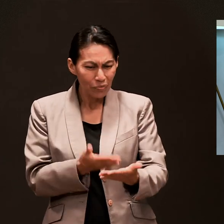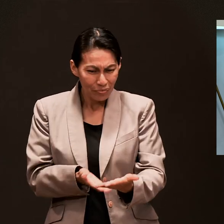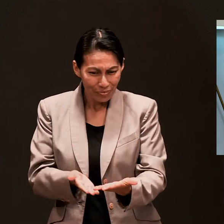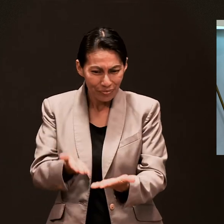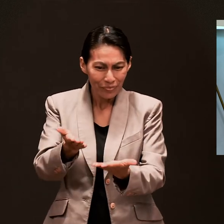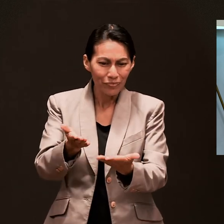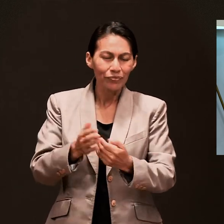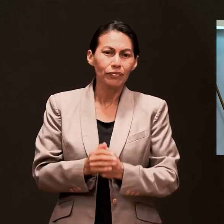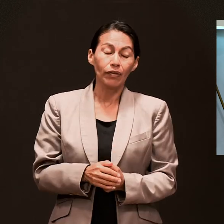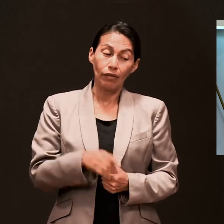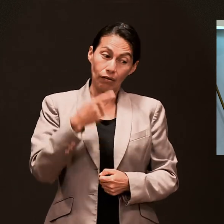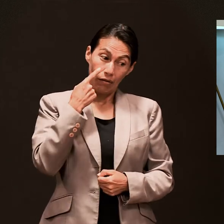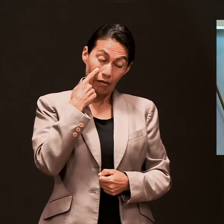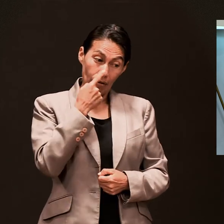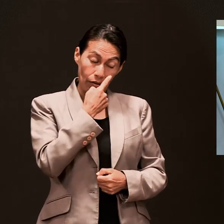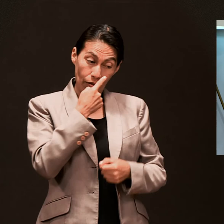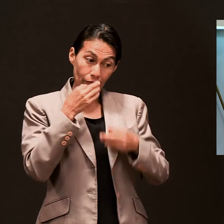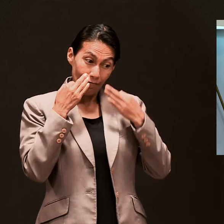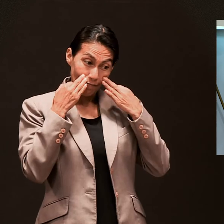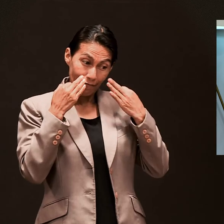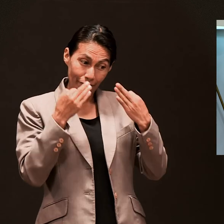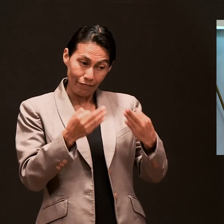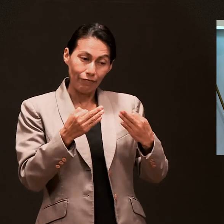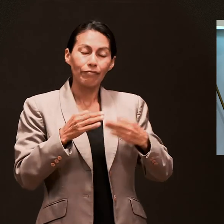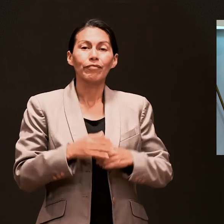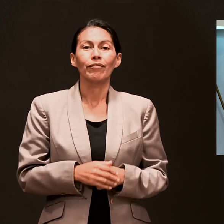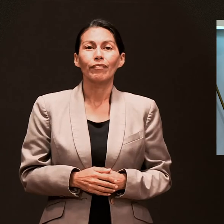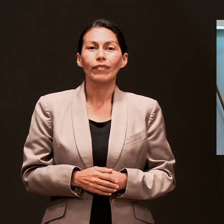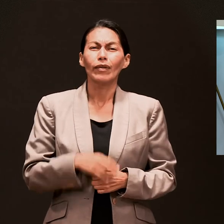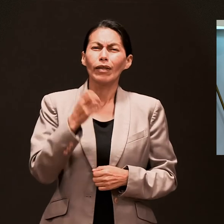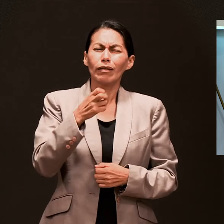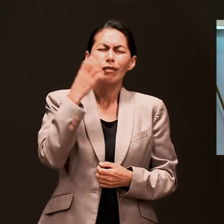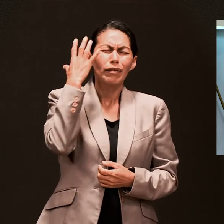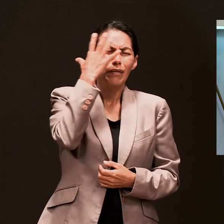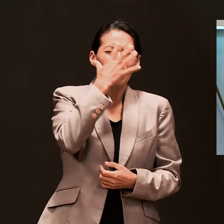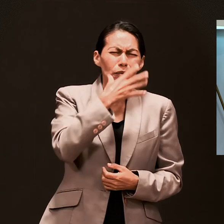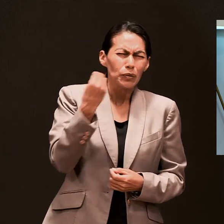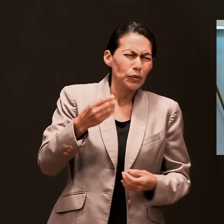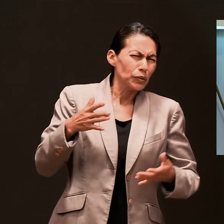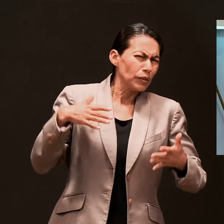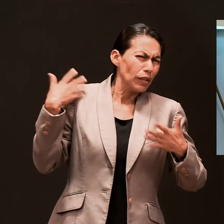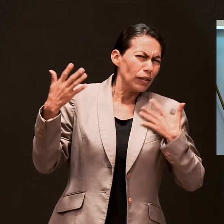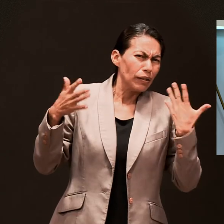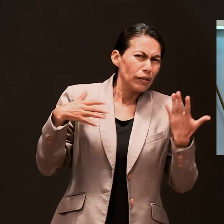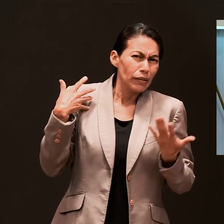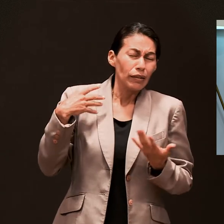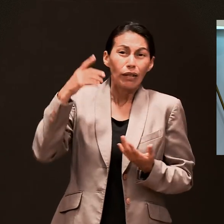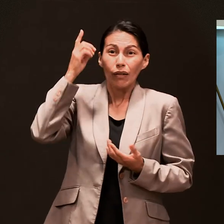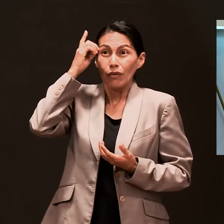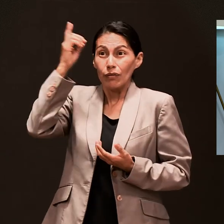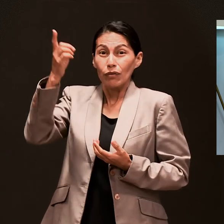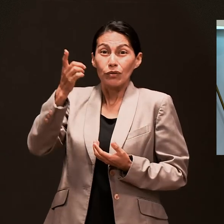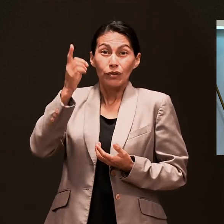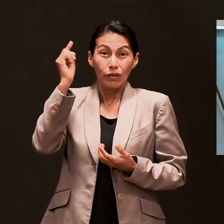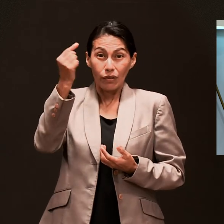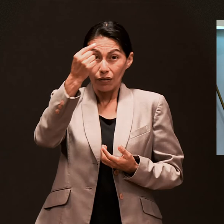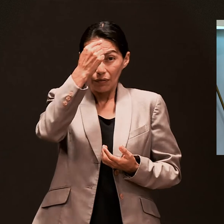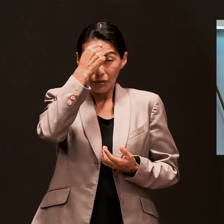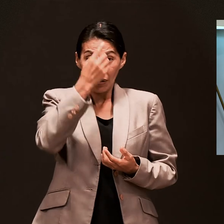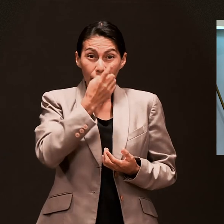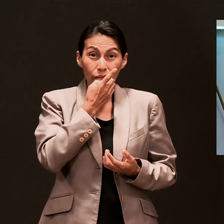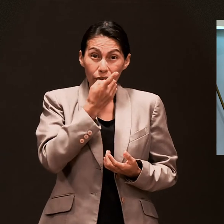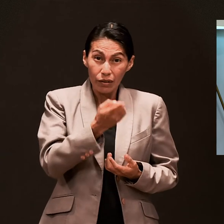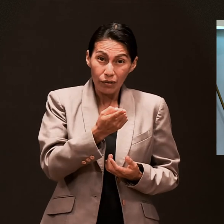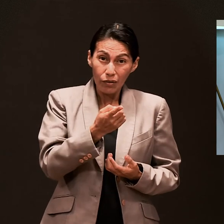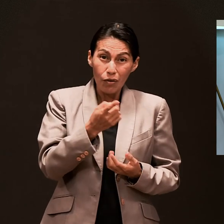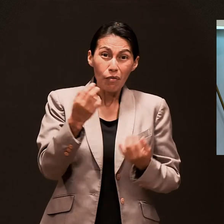en que debes andar sobre ti fijaré mis ojos qué alegría tan grande